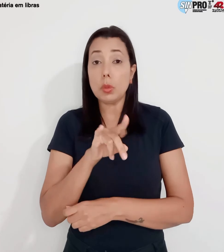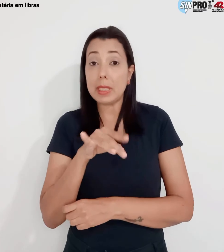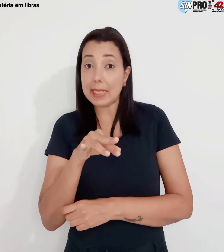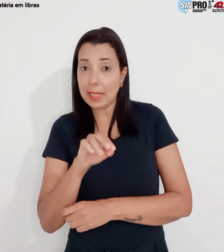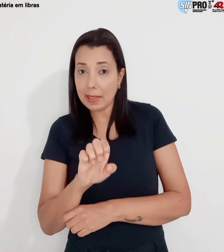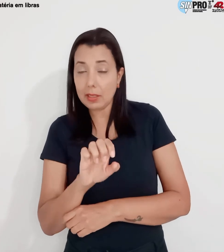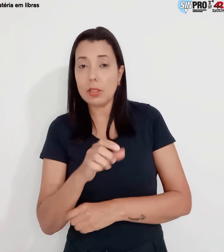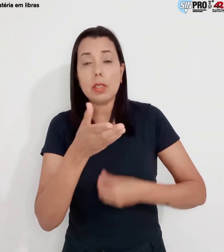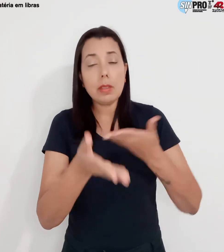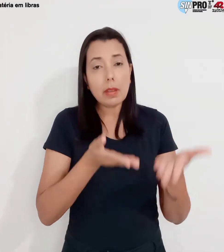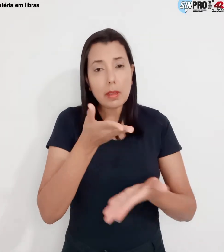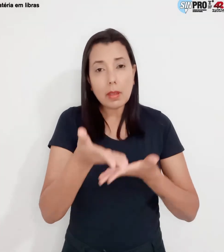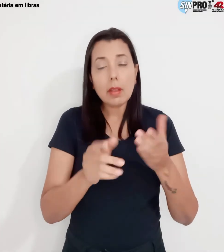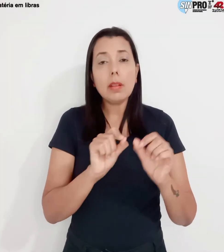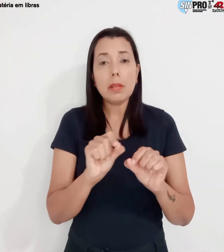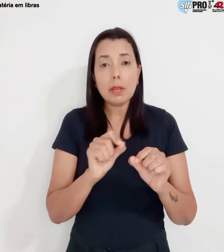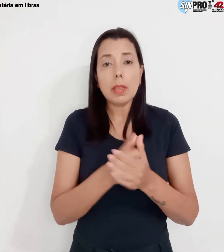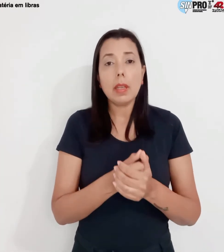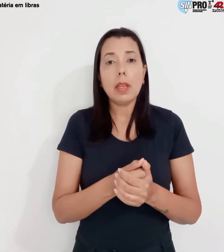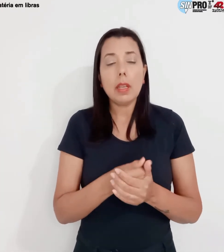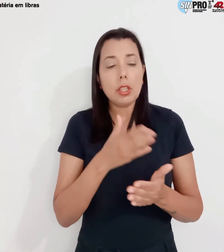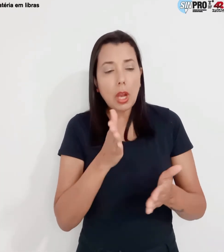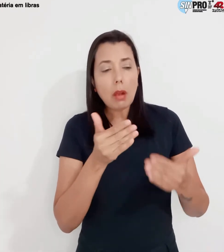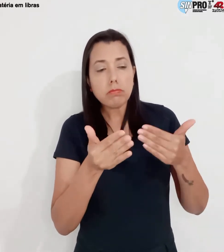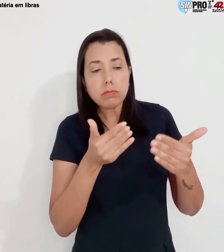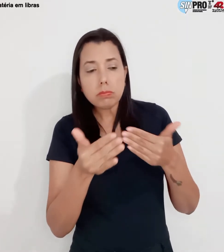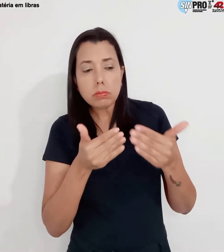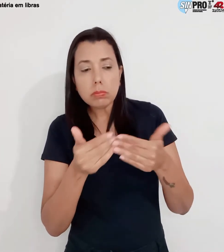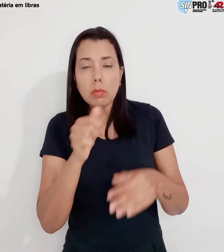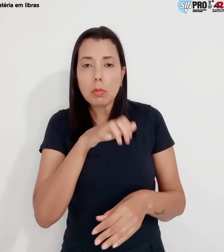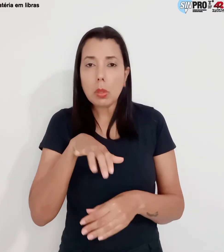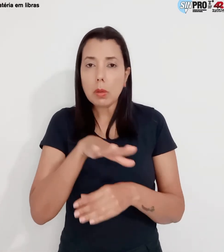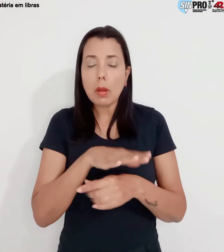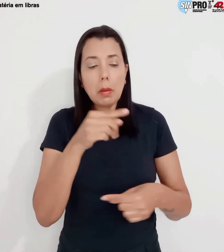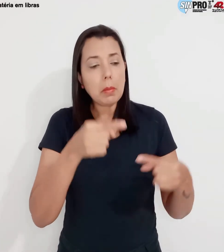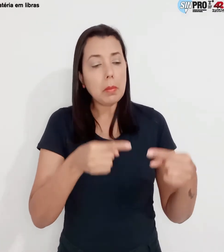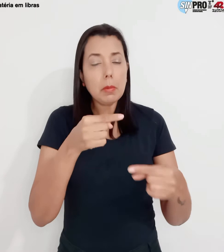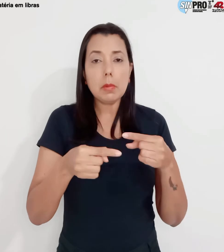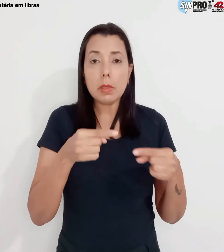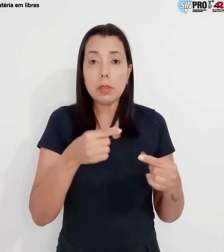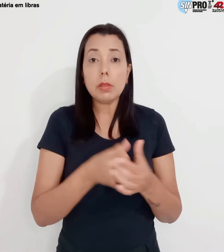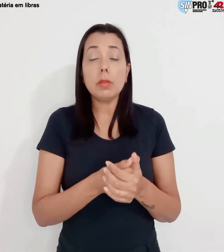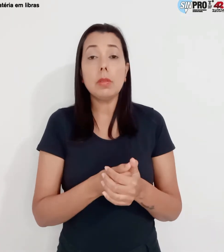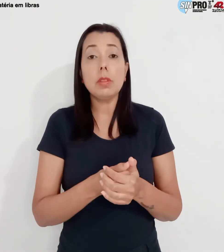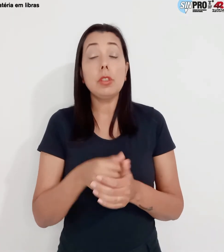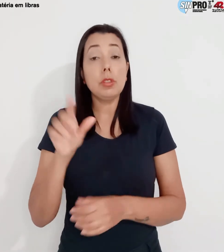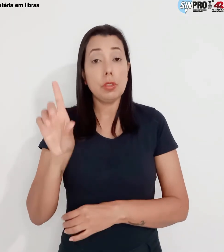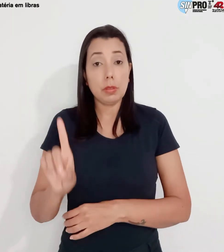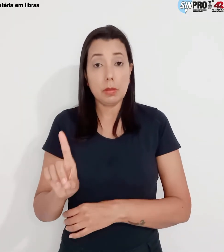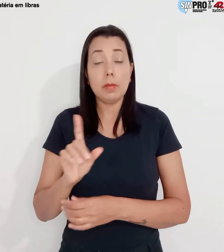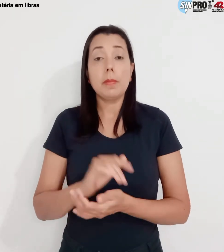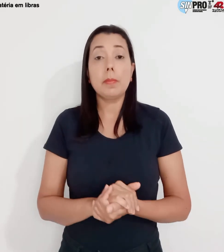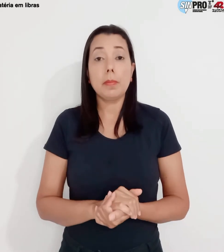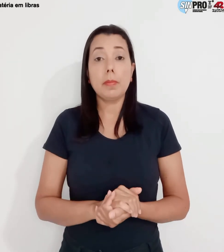se trata de uma ação articulada pelos setores políticos de extrema-direita,